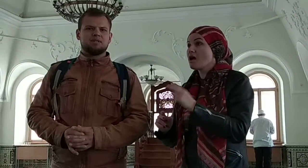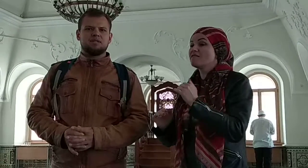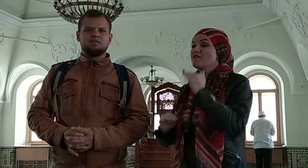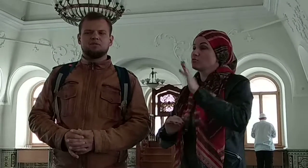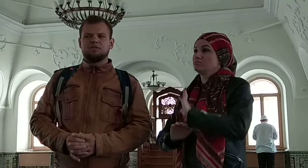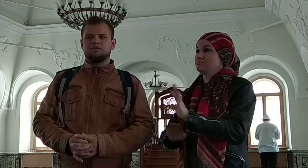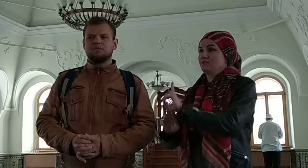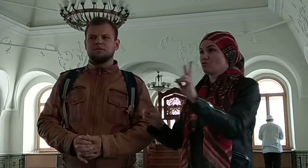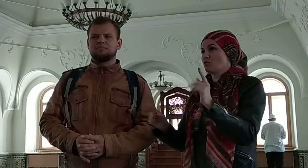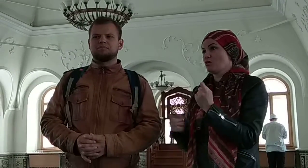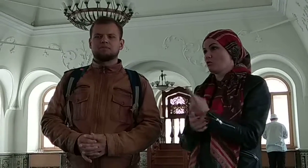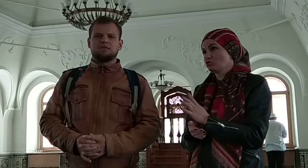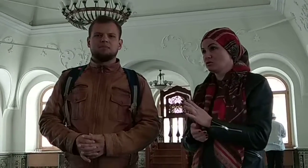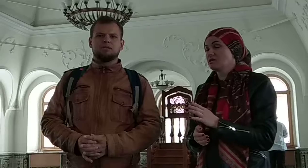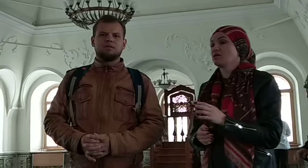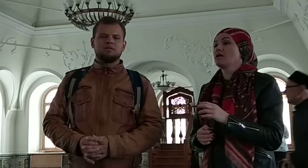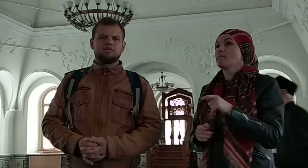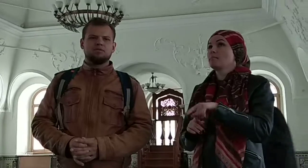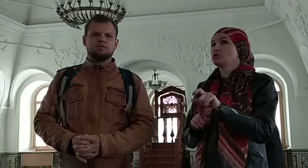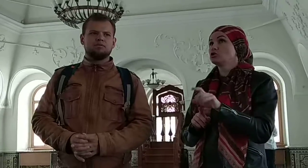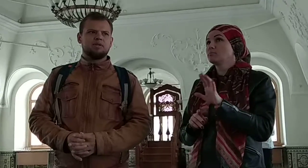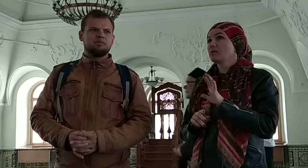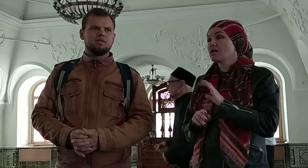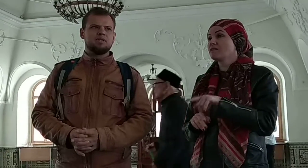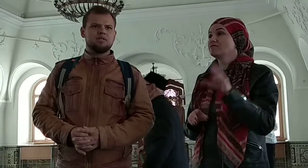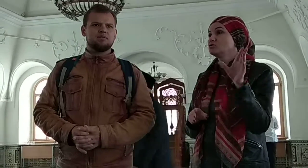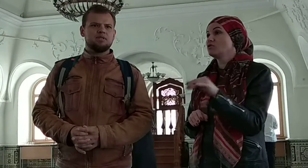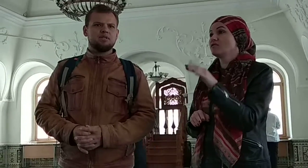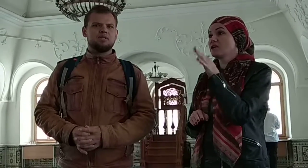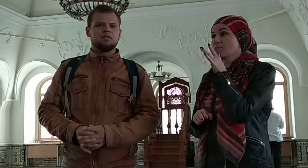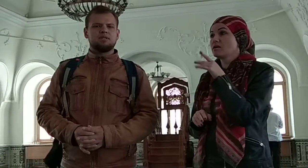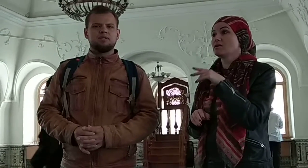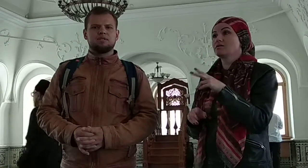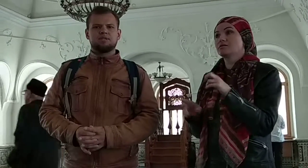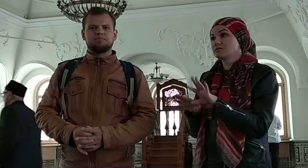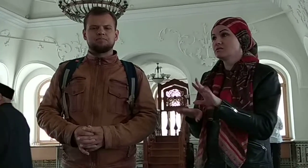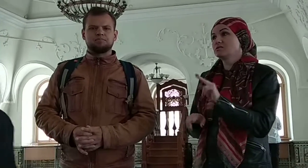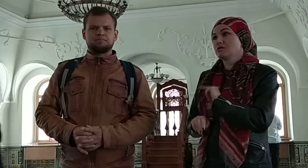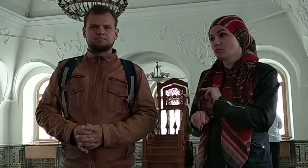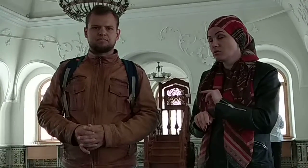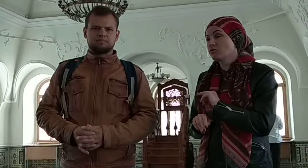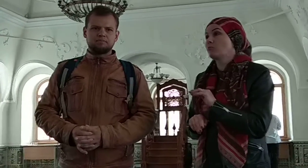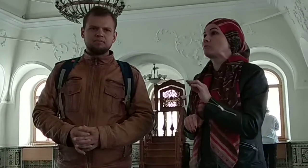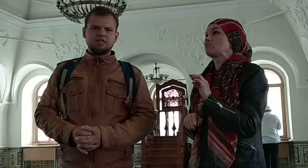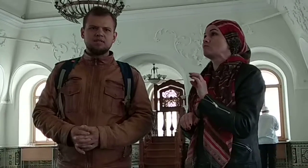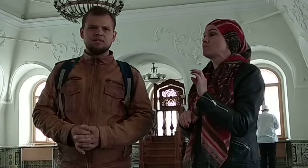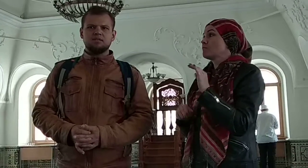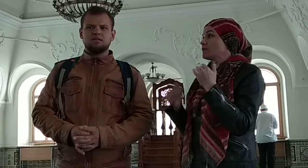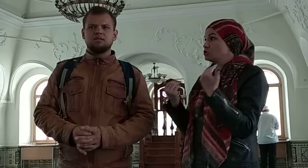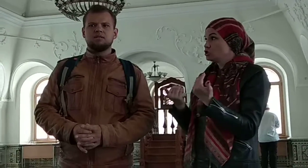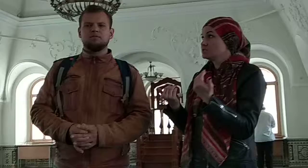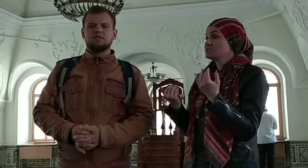как я вам уже говорил, была все время действующая. Сейчас из